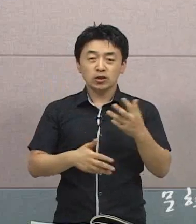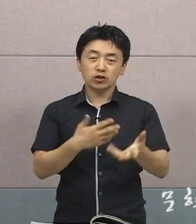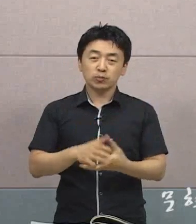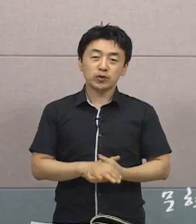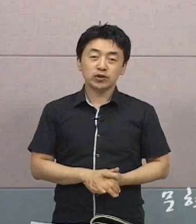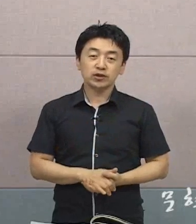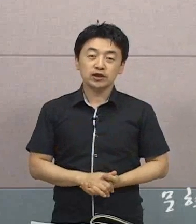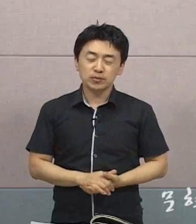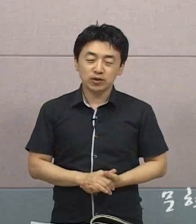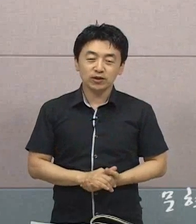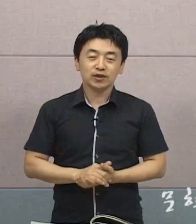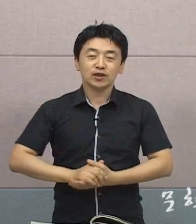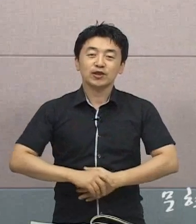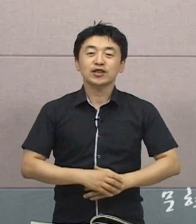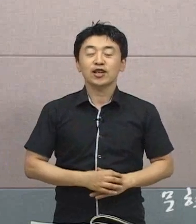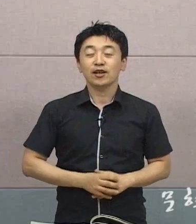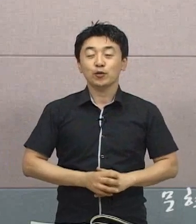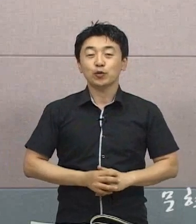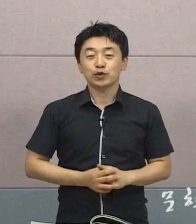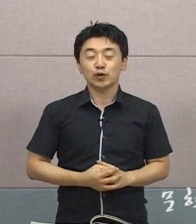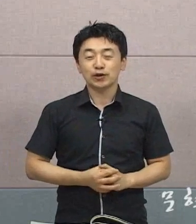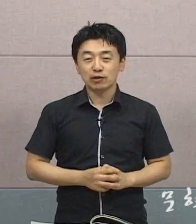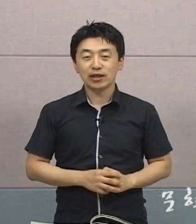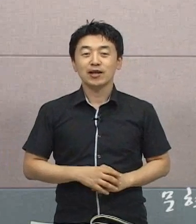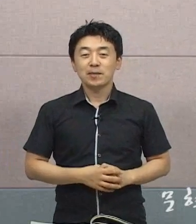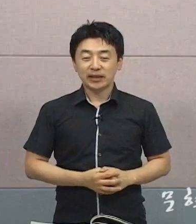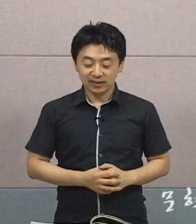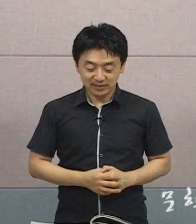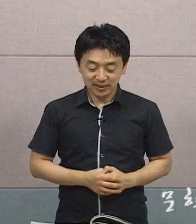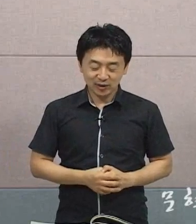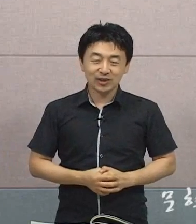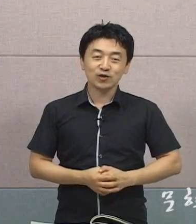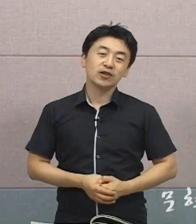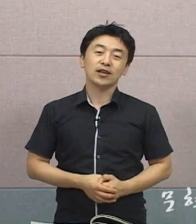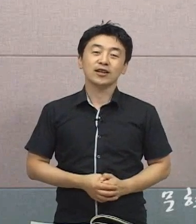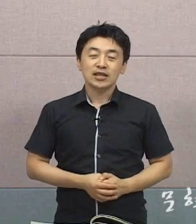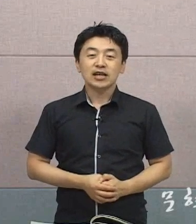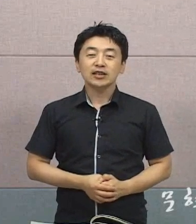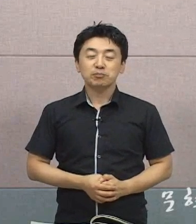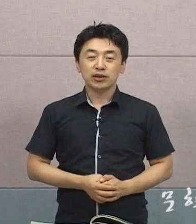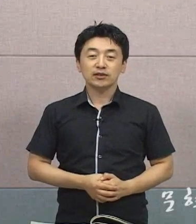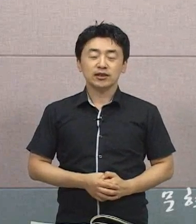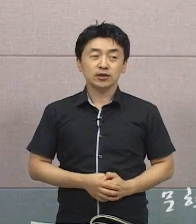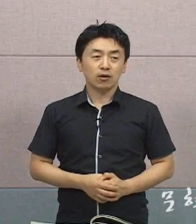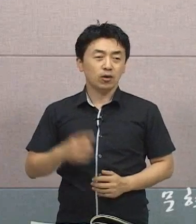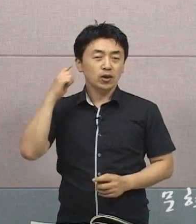식으로 표현 쓰시면은 이제 크게 곤욕스러운 상황에 맞닥뜨리게 되실 거고요. 예, 제가 부탁드리기는